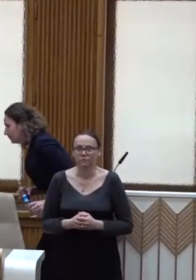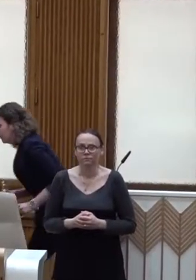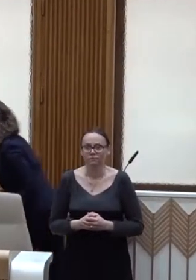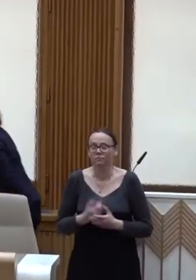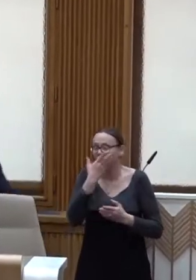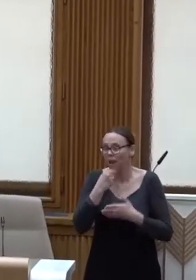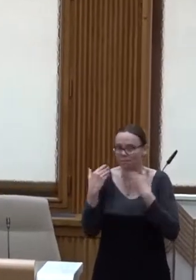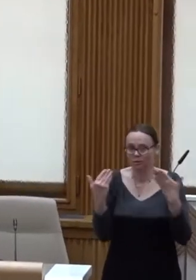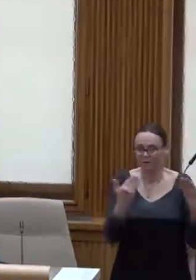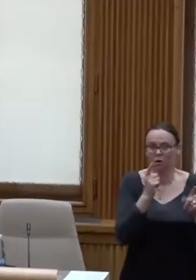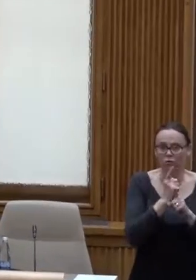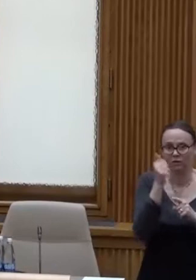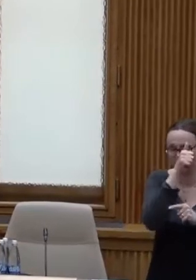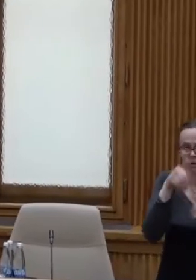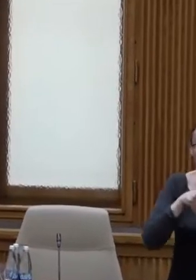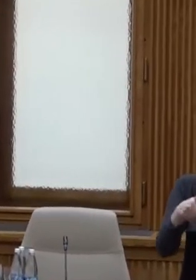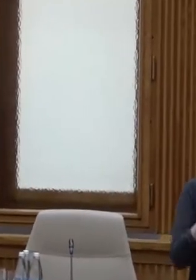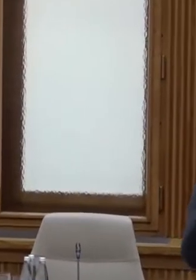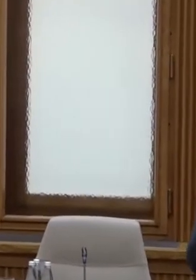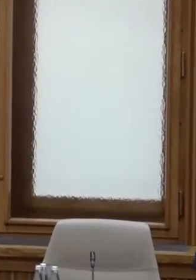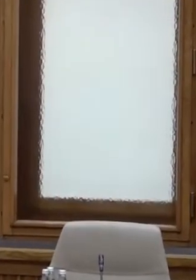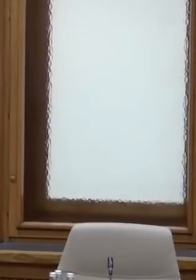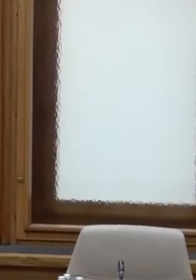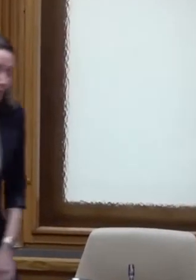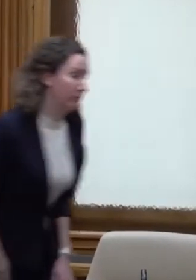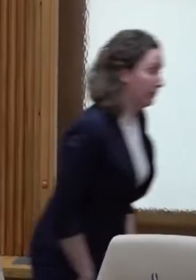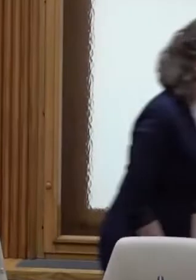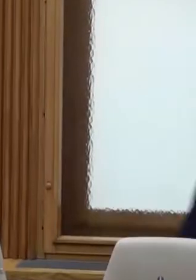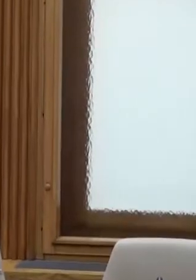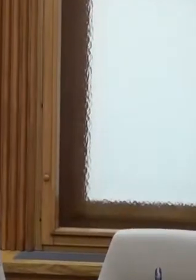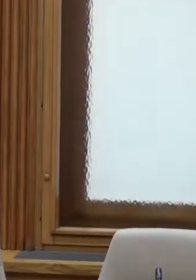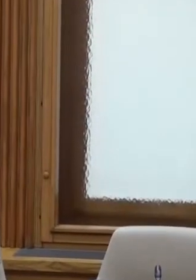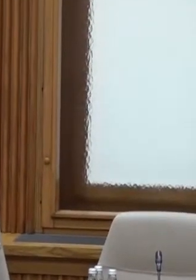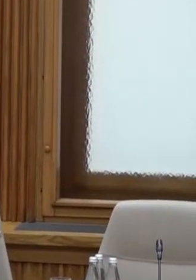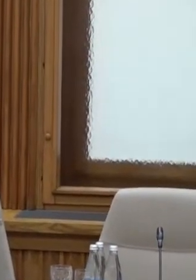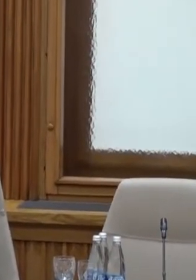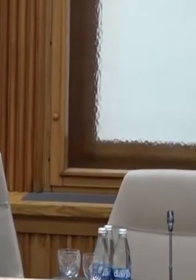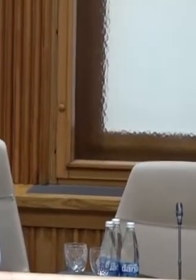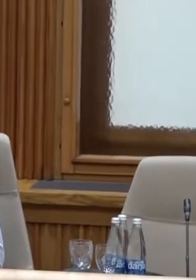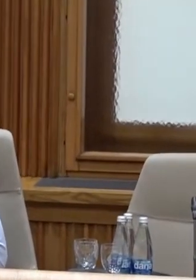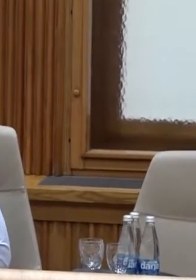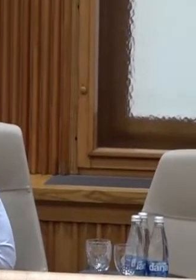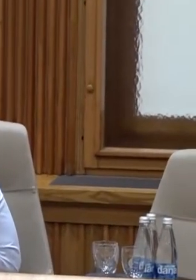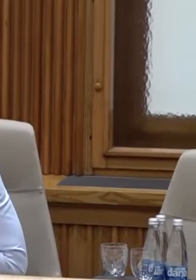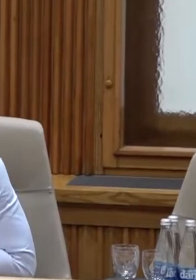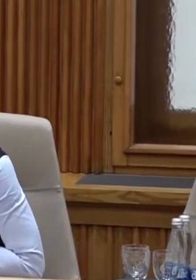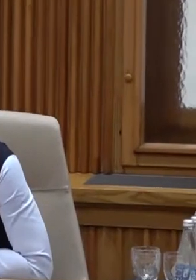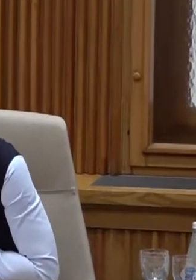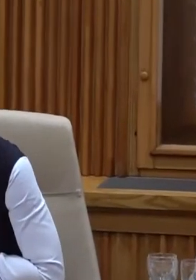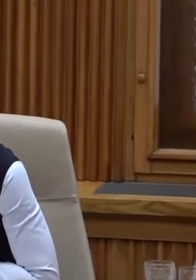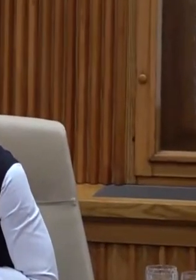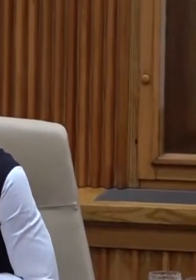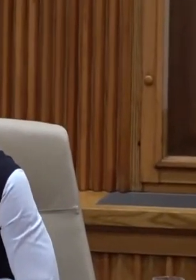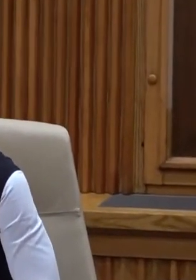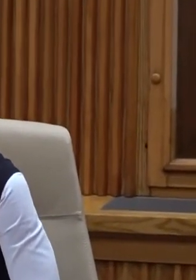Torej, lep pozdrav tudi v imenu Ministrstva za kmetijstvo, gozdarstvo in prehrano, kjer se v zadnjih dneh zelo intenzivno ukvarjamo in